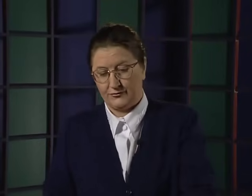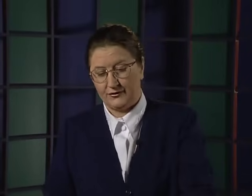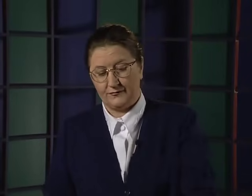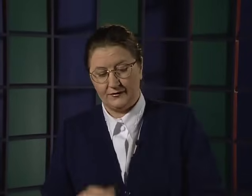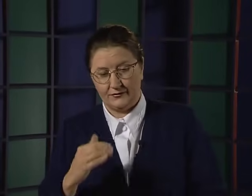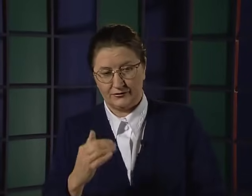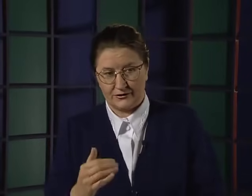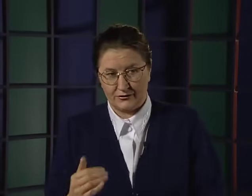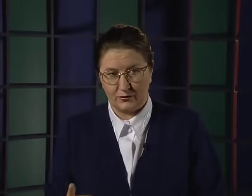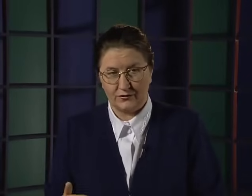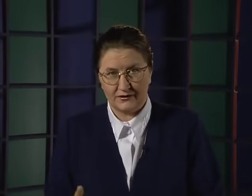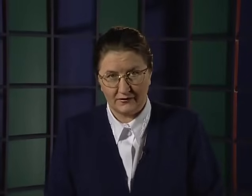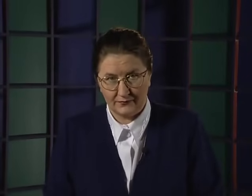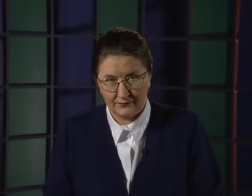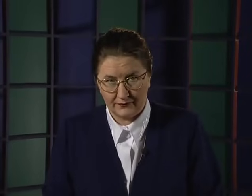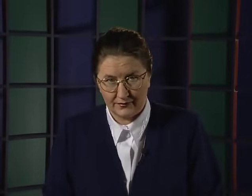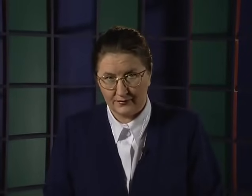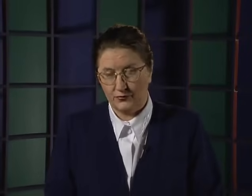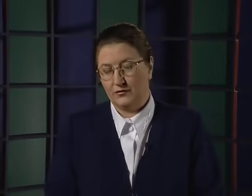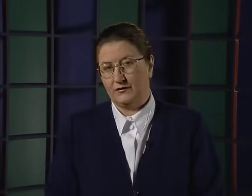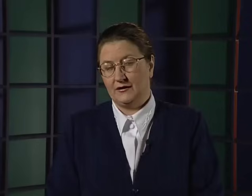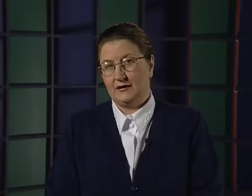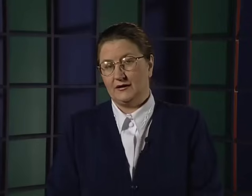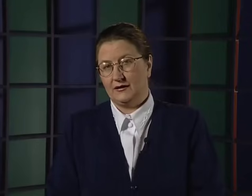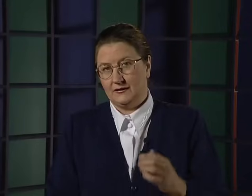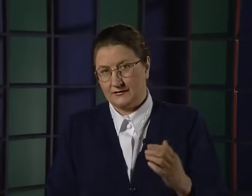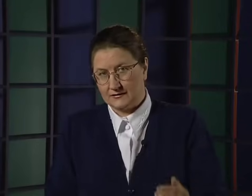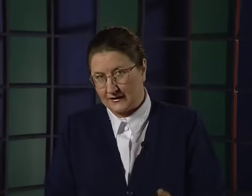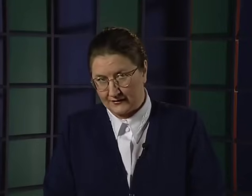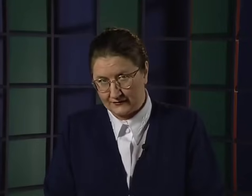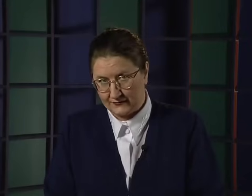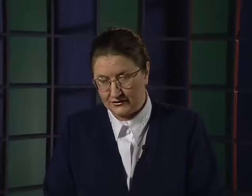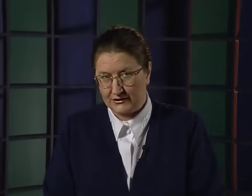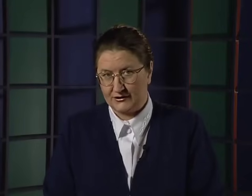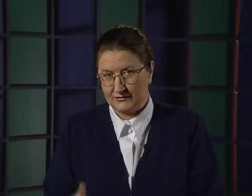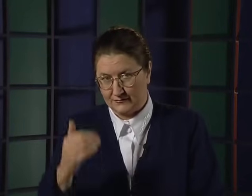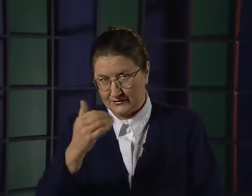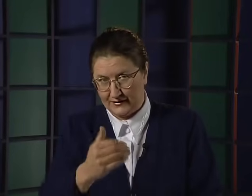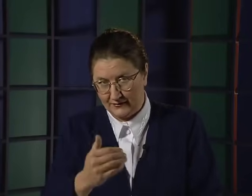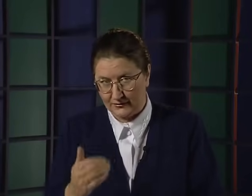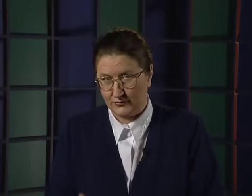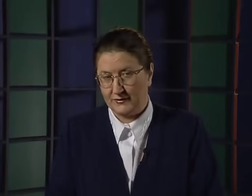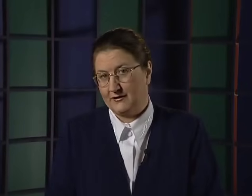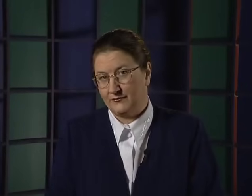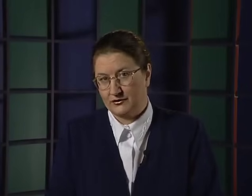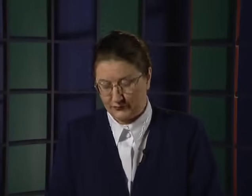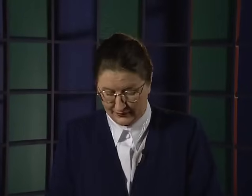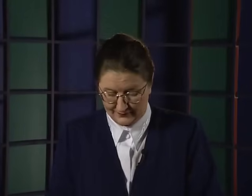которые мы уже новые знаем, буквы и старые. Вчерашний материал, который мы проходили на прошлом уроке.